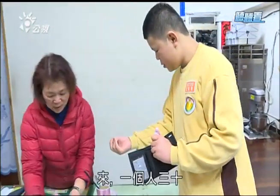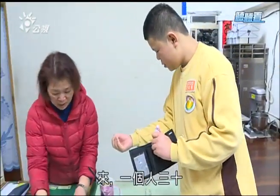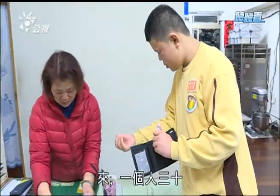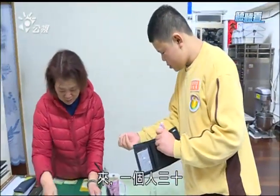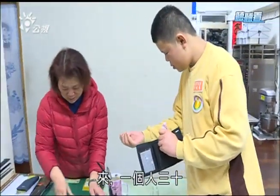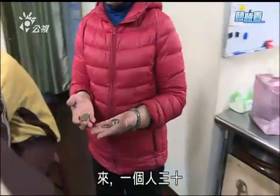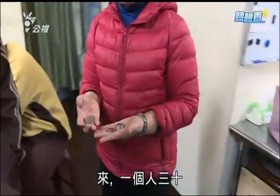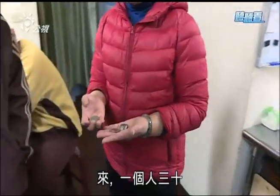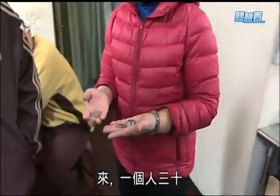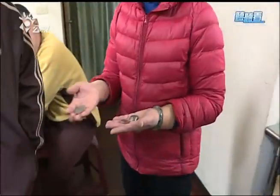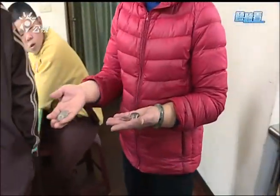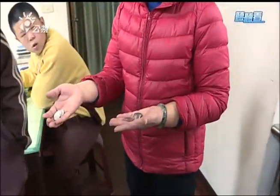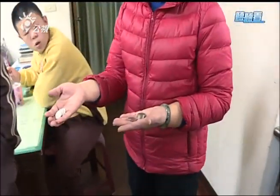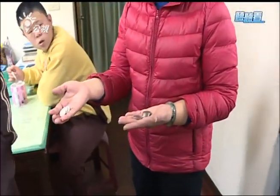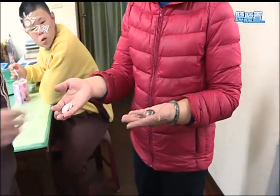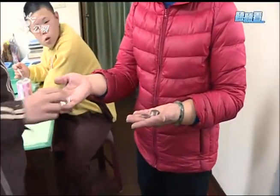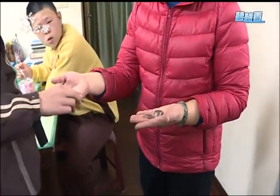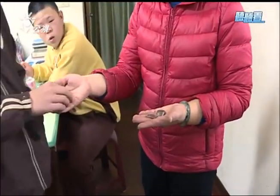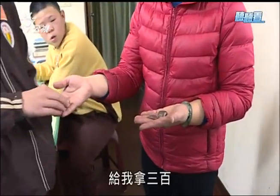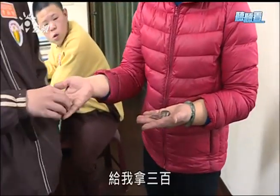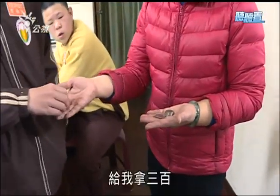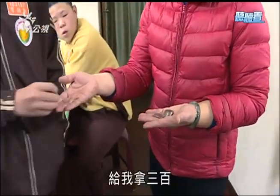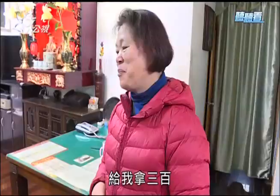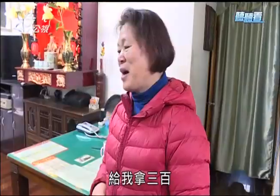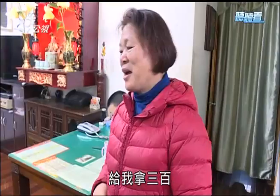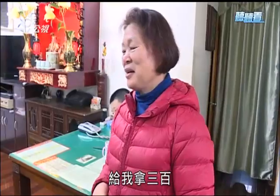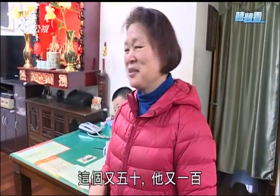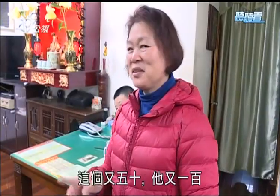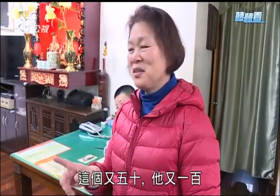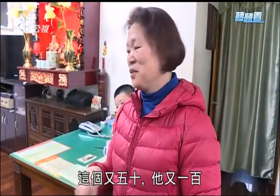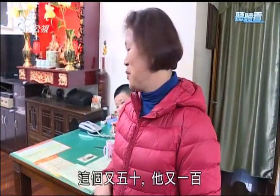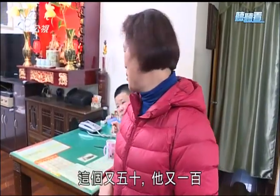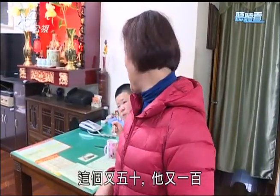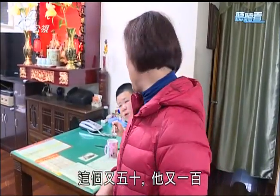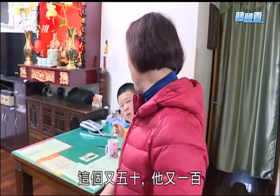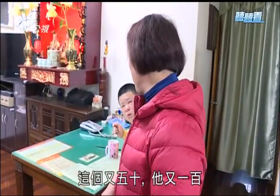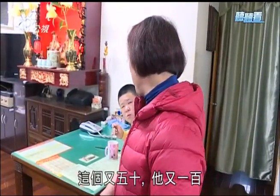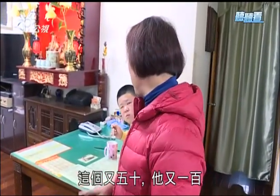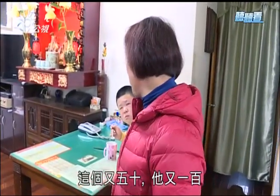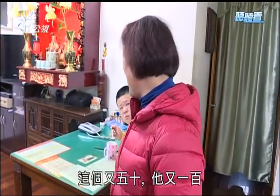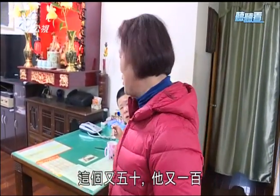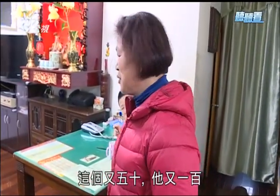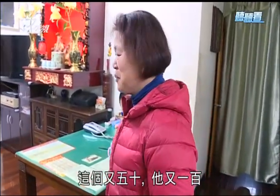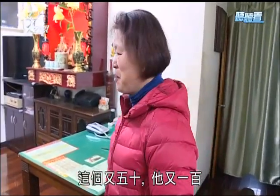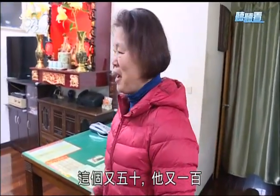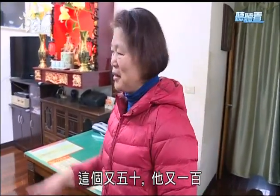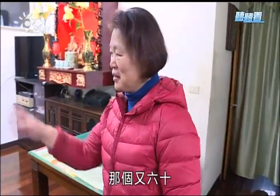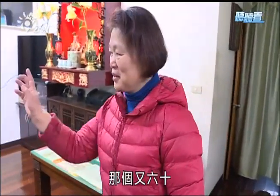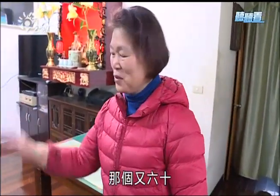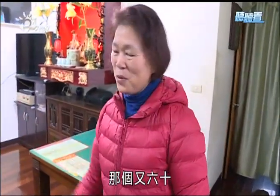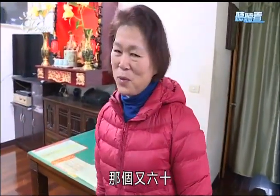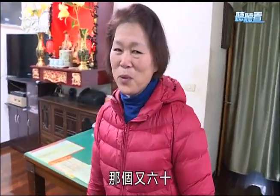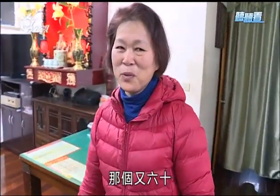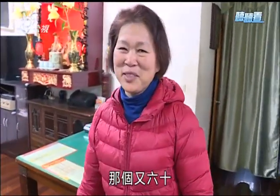人30，嗯，给我拿300啊，这个又50，他又100，那个又60，